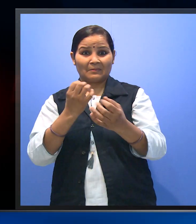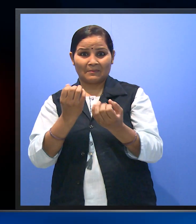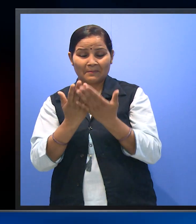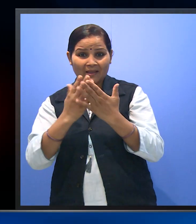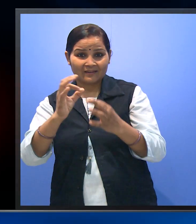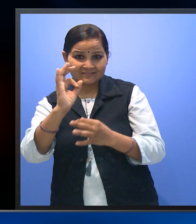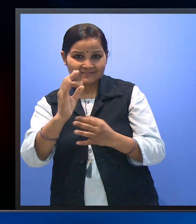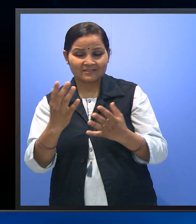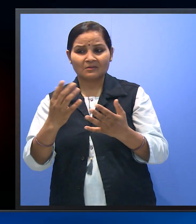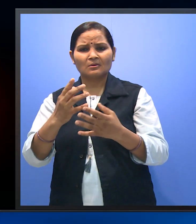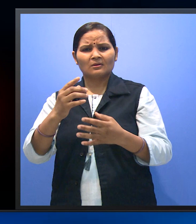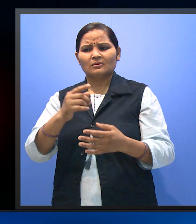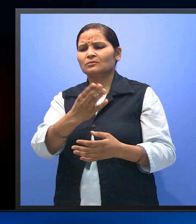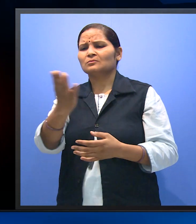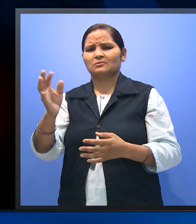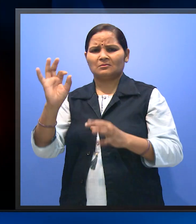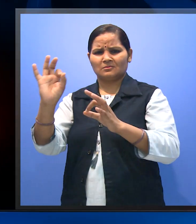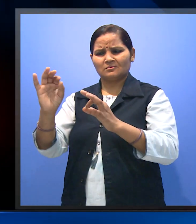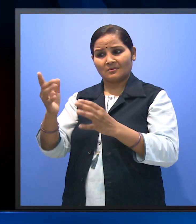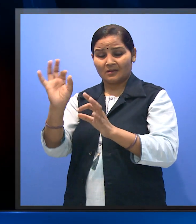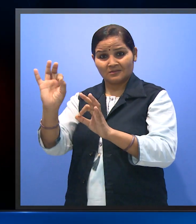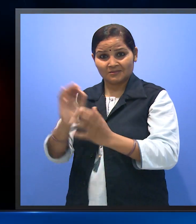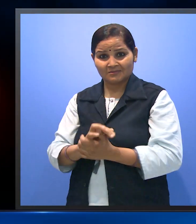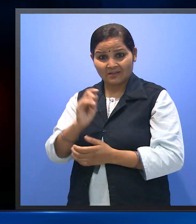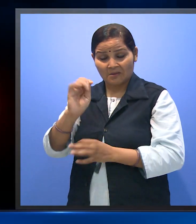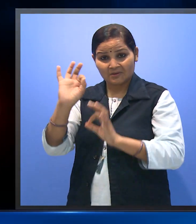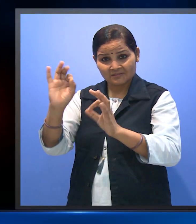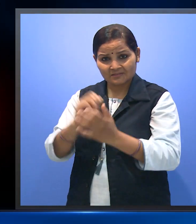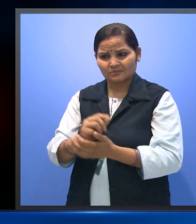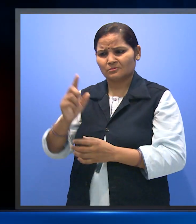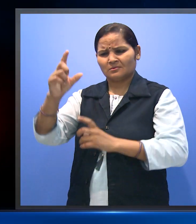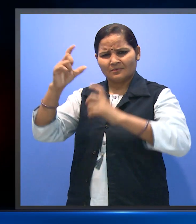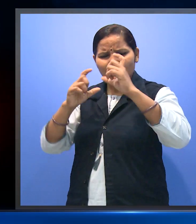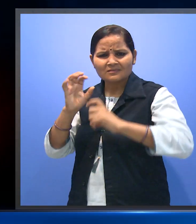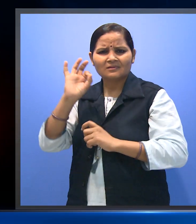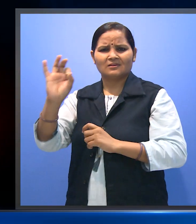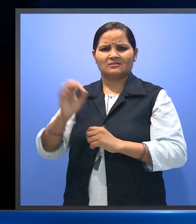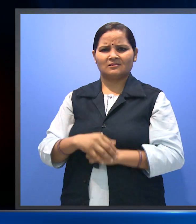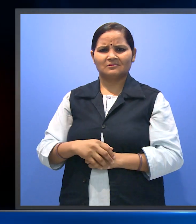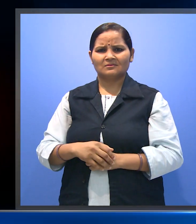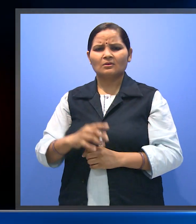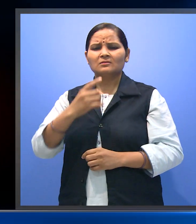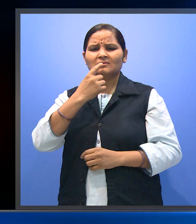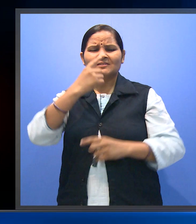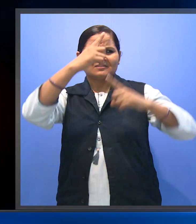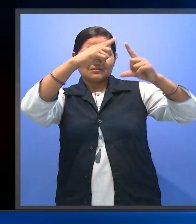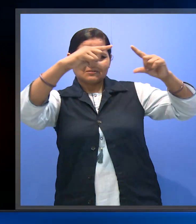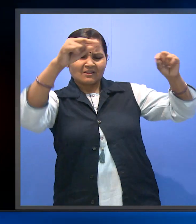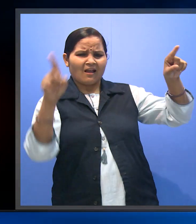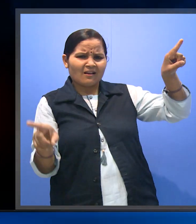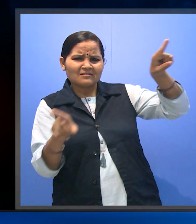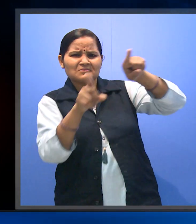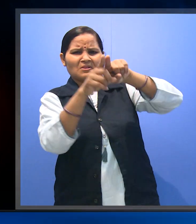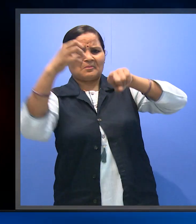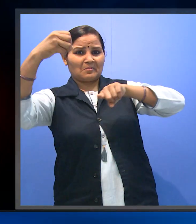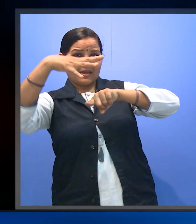भी कहा कि आप सर्वश्रेष्ठ हो, आपका स्वभाव जो है चंद्रमा की तरह उज्जवल है,